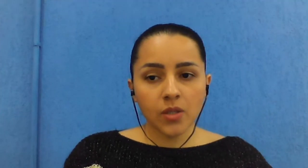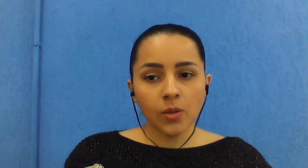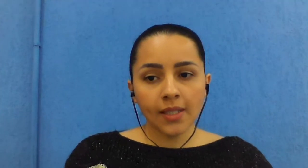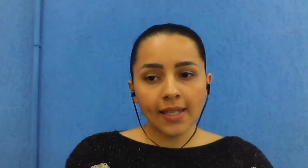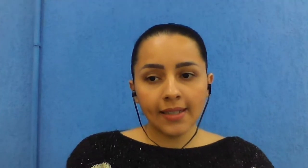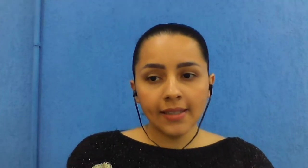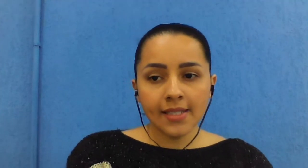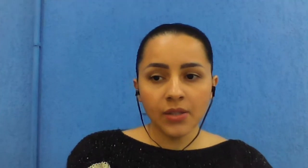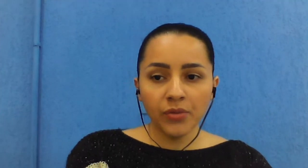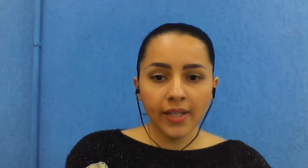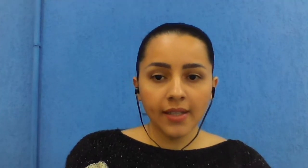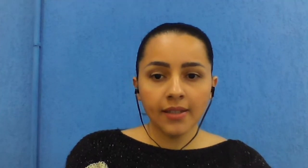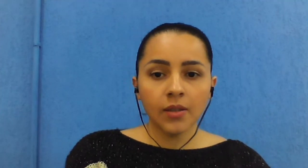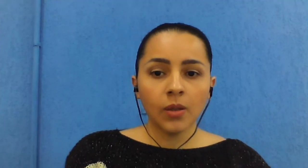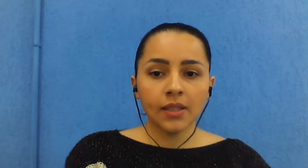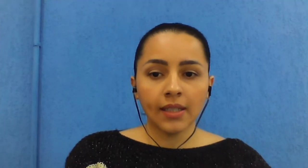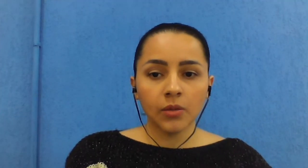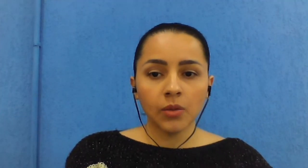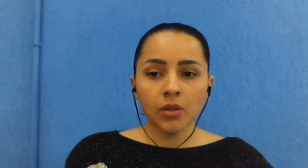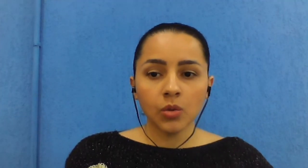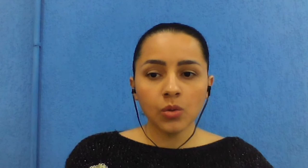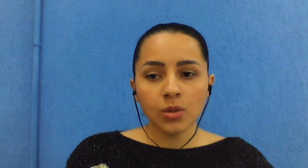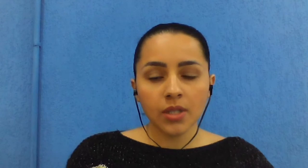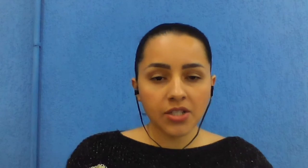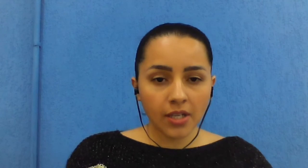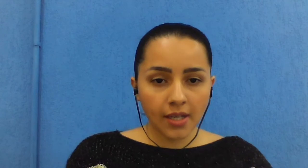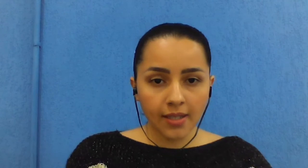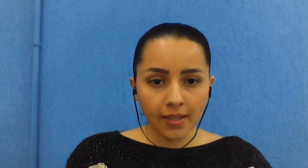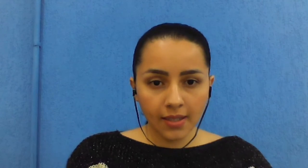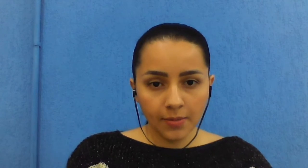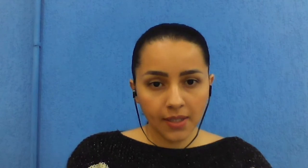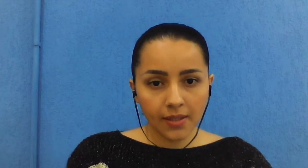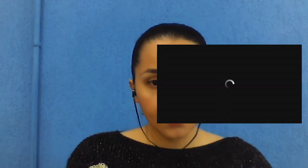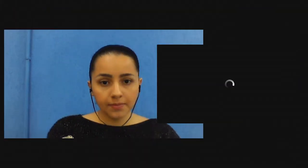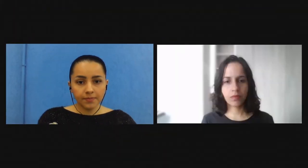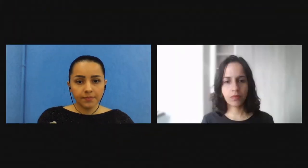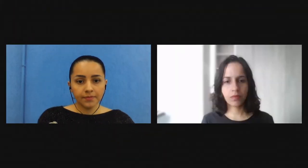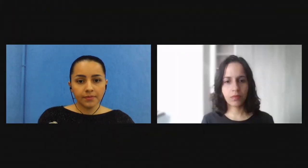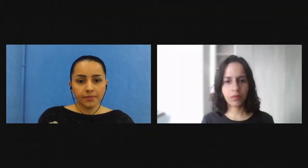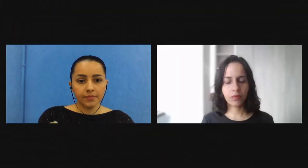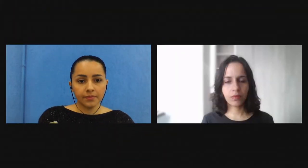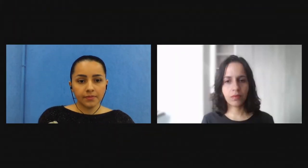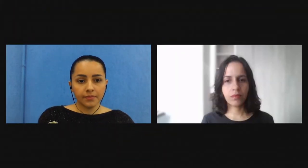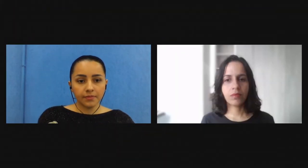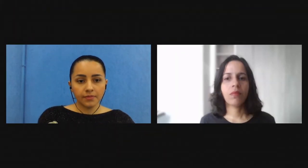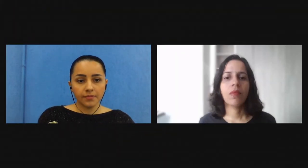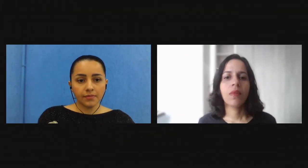Ouviremos a professora Dalila Silveira, coordenadora do curso de Engenharia Química.